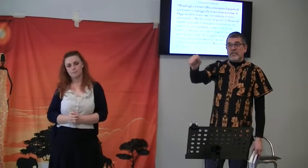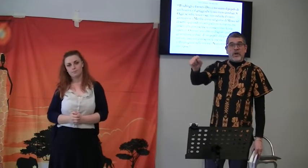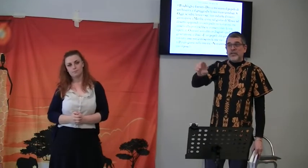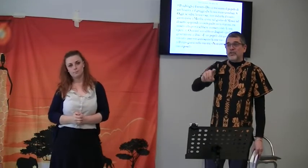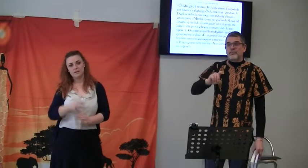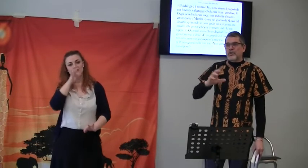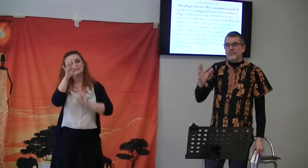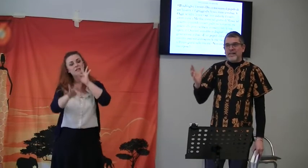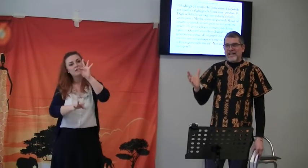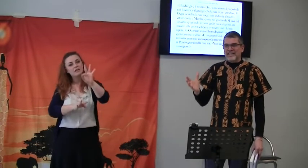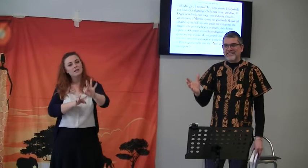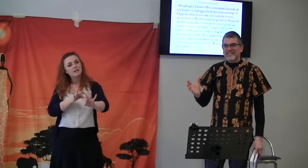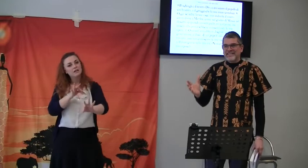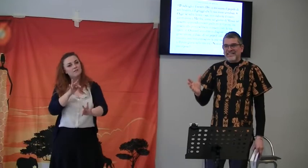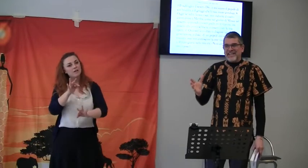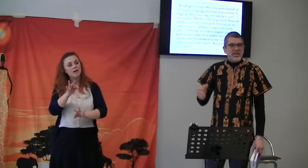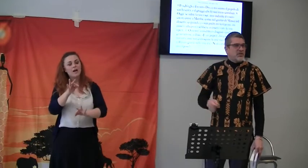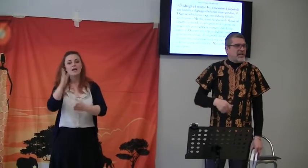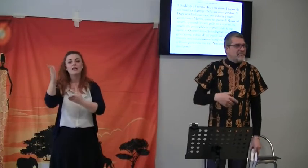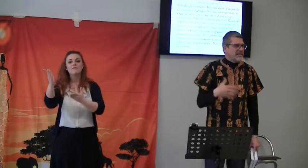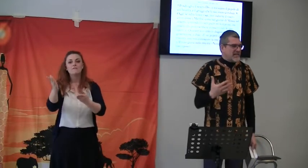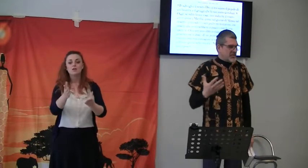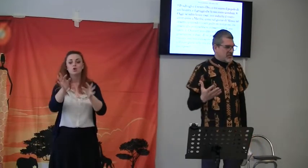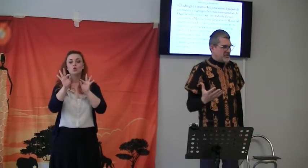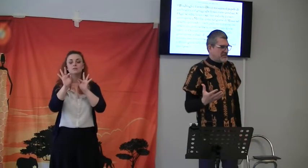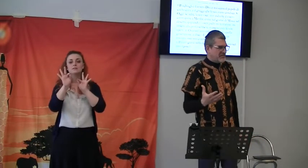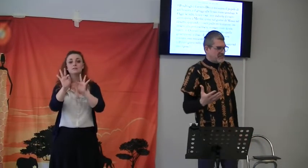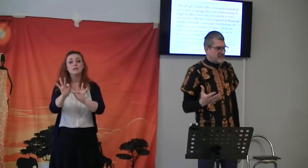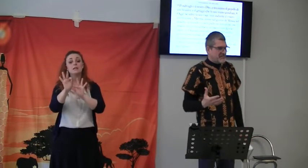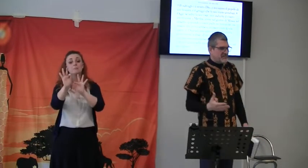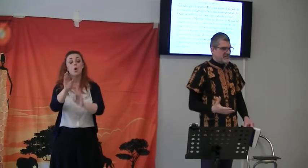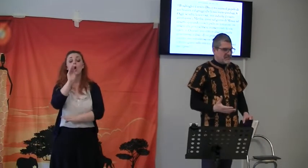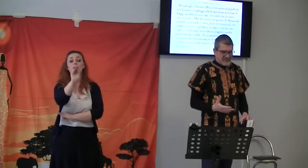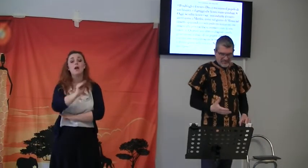Un invito a non mormorare, a non lamentarci.